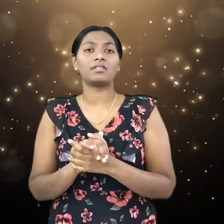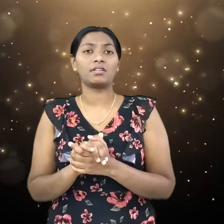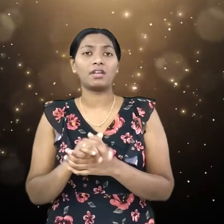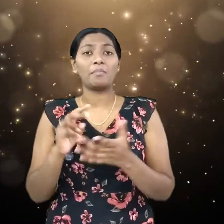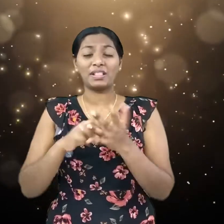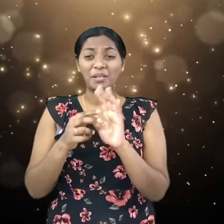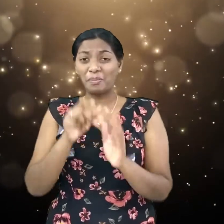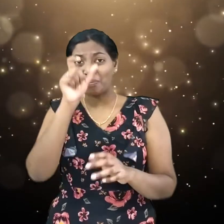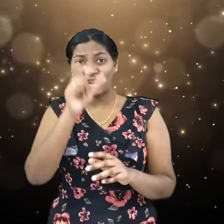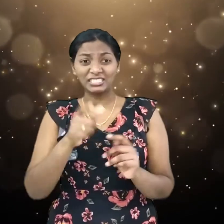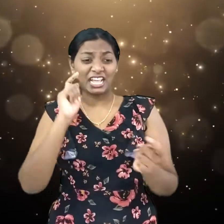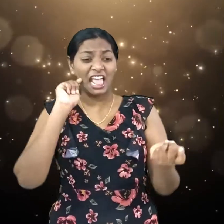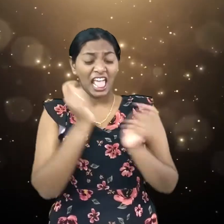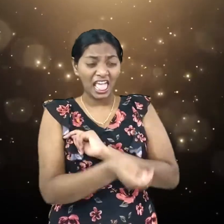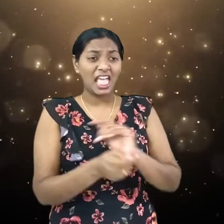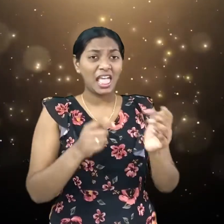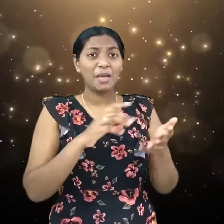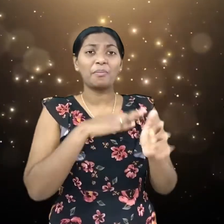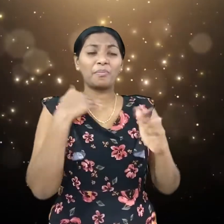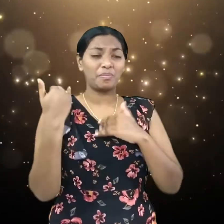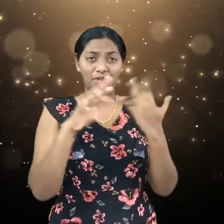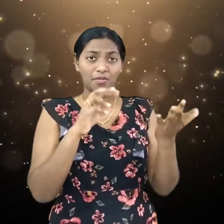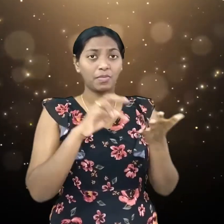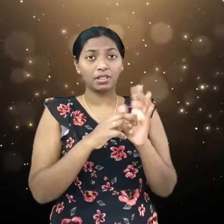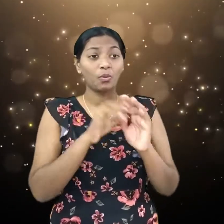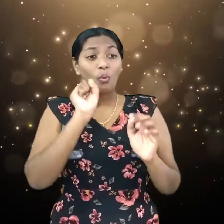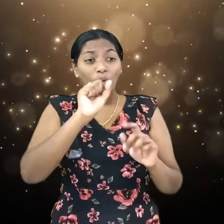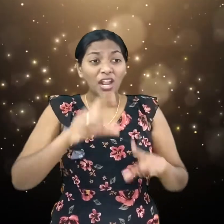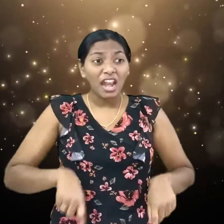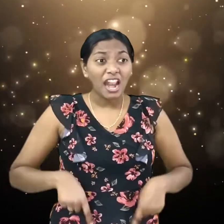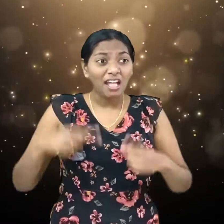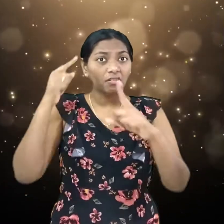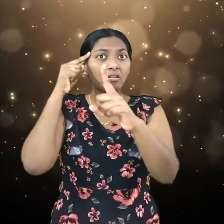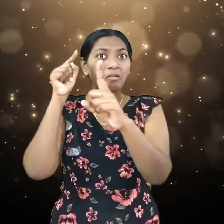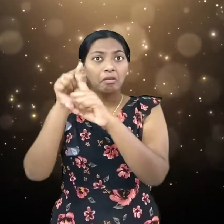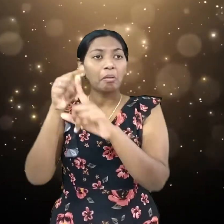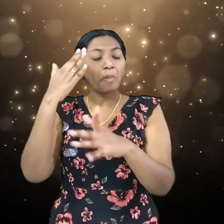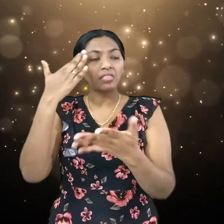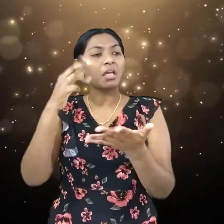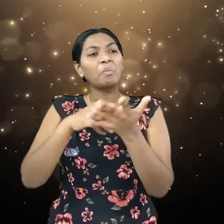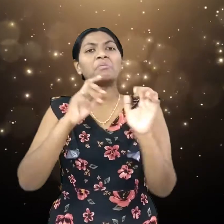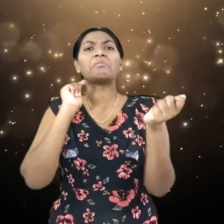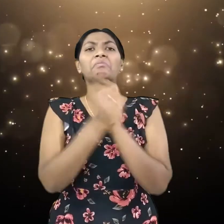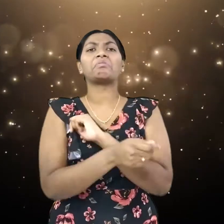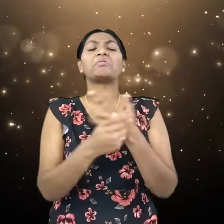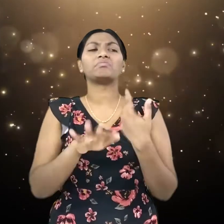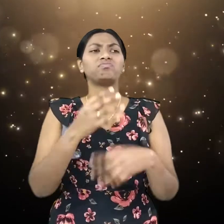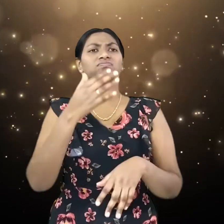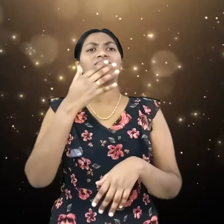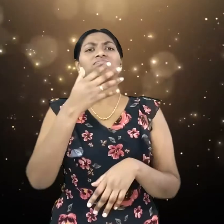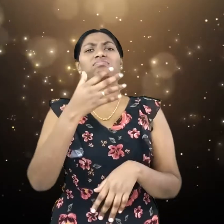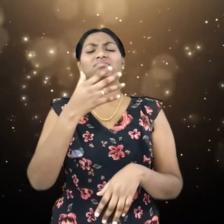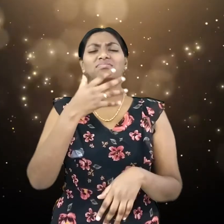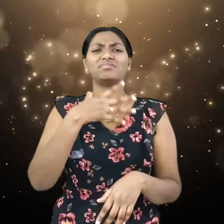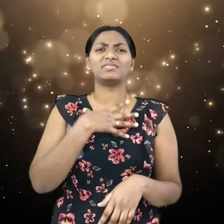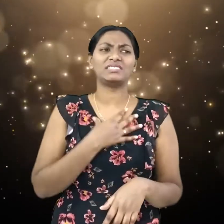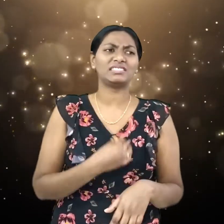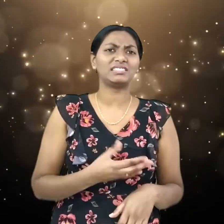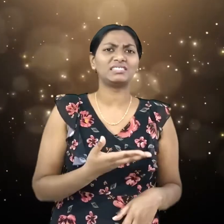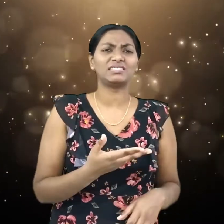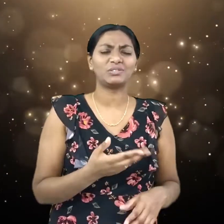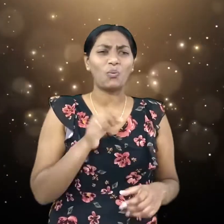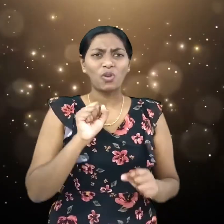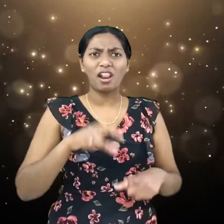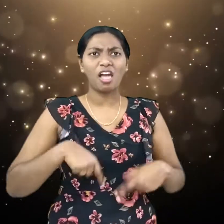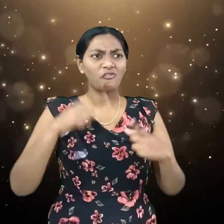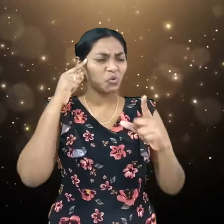दुर्घटना वो नहीं है कि आदमी मर गया, दुर्घटना वो है कि आदमी अपना उद्देश्य जाने बिना मर गया। प्रेज द लॉर्ड, सही ना। इट्स इंपॉर्टेंट टू नो